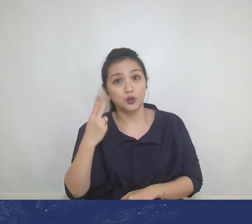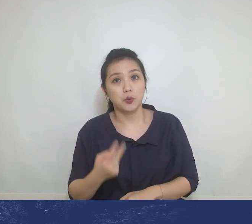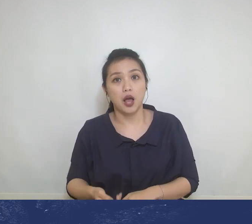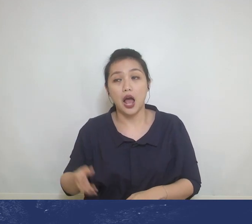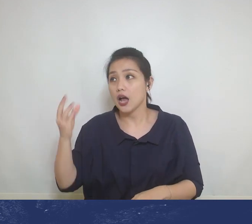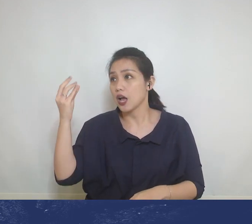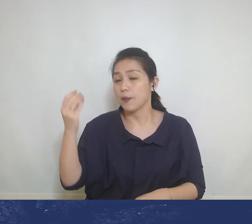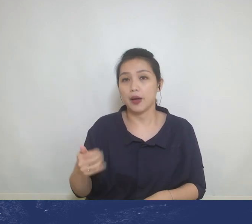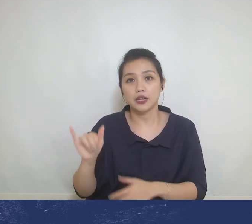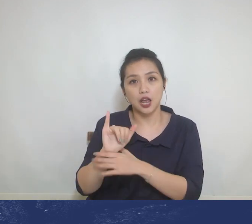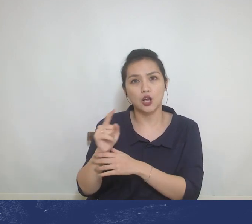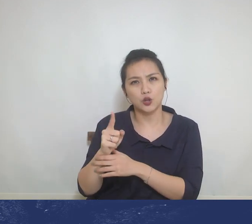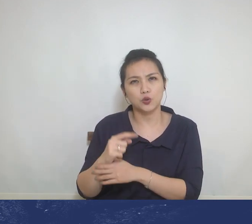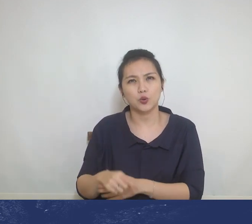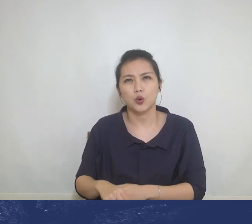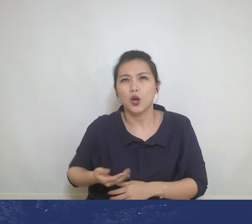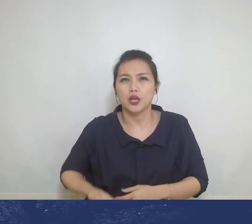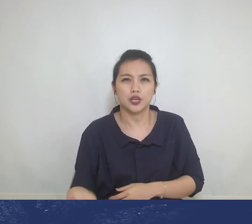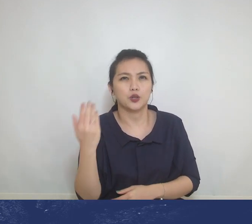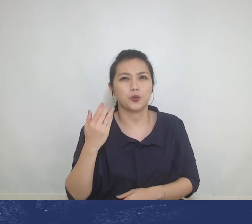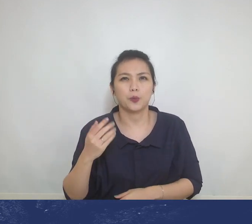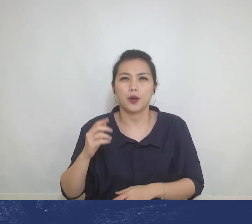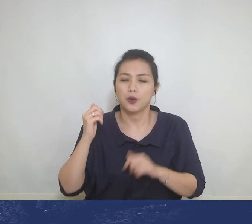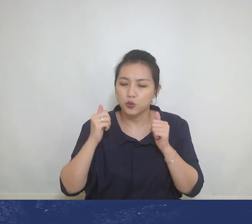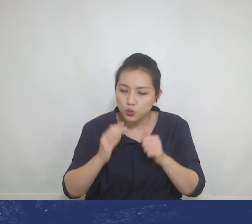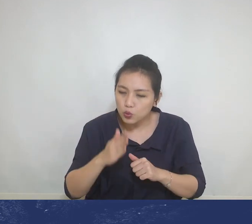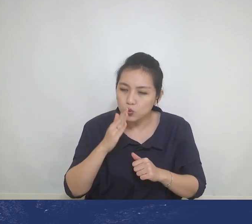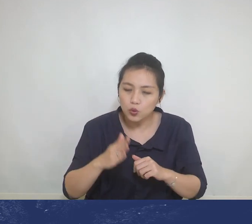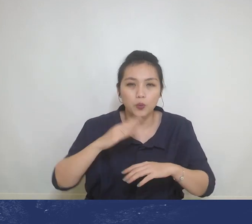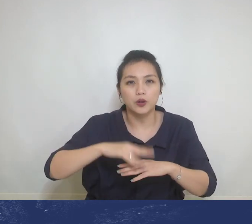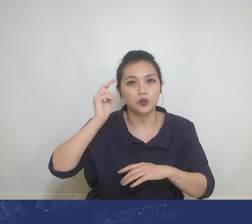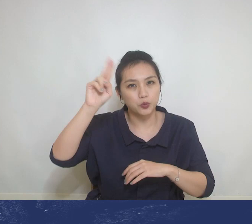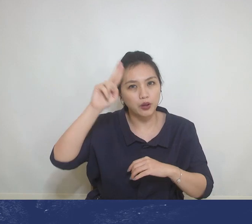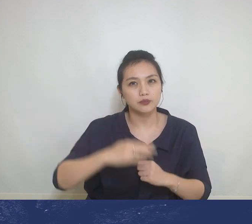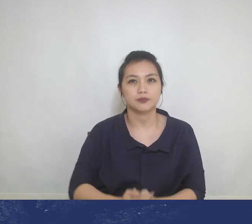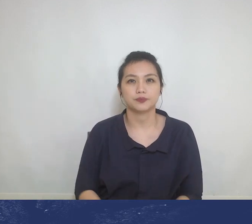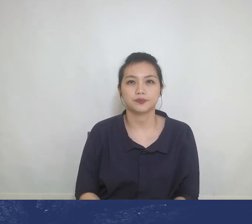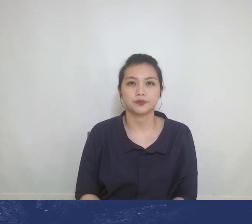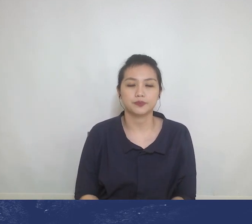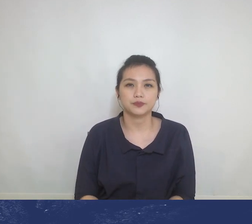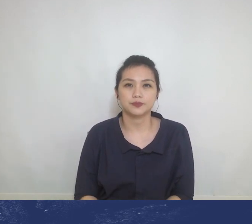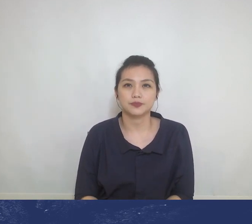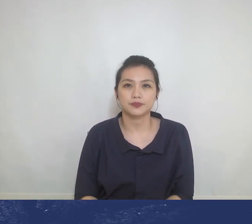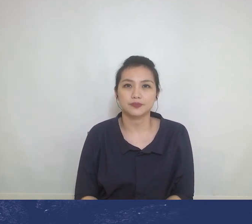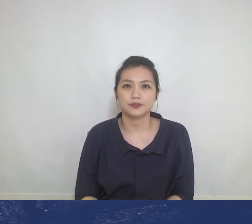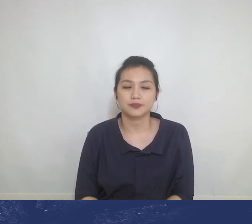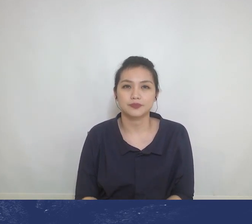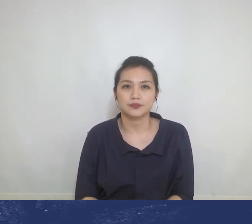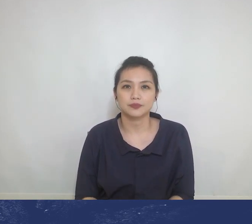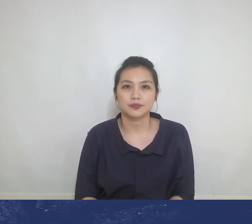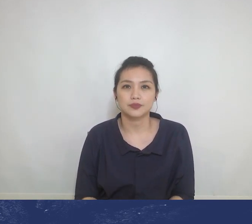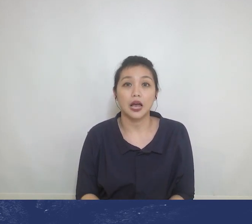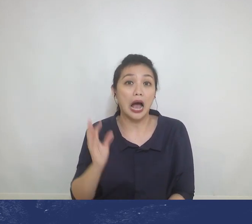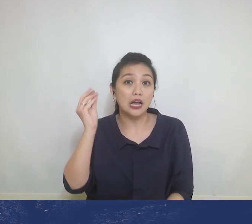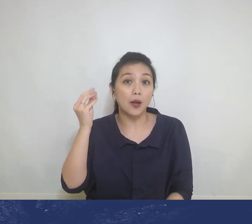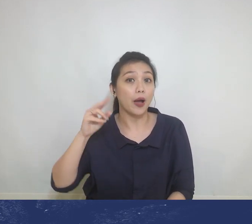itu benar-benar hidup? Ini saya menyebutnya kayak ini perjalanan Tuhan memulihkan kehidupan Yakub. Kapan dia itu dipulihkan lagi sama Tuhan?